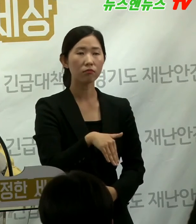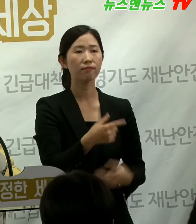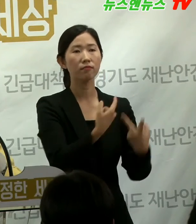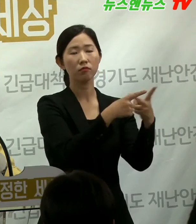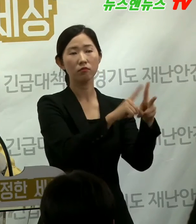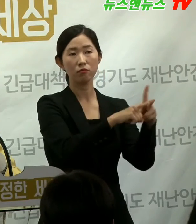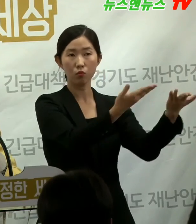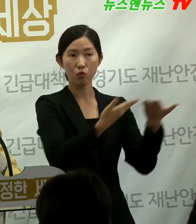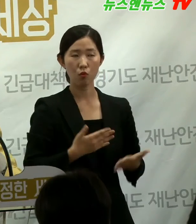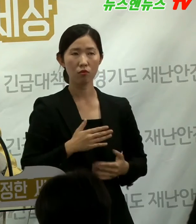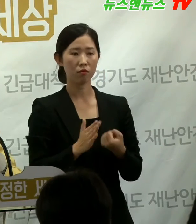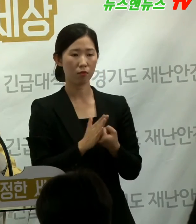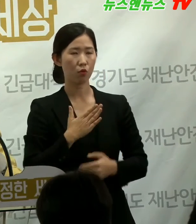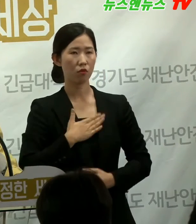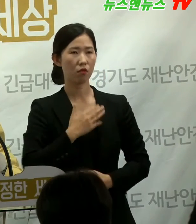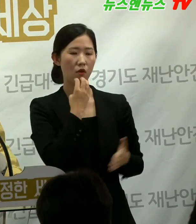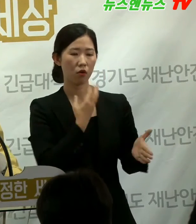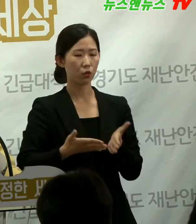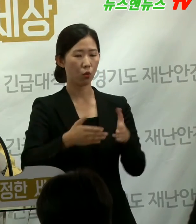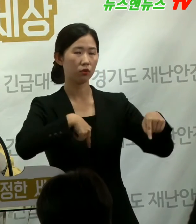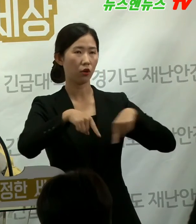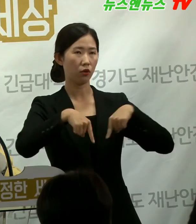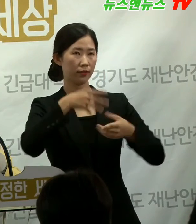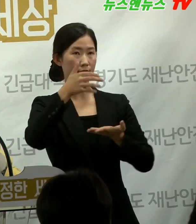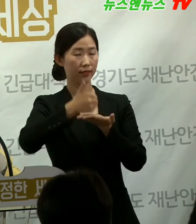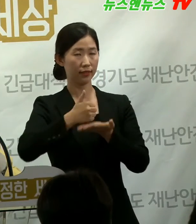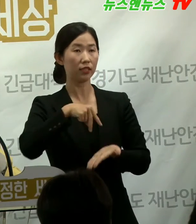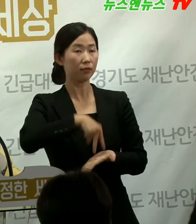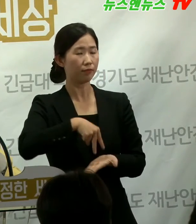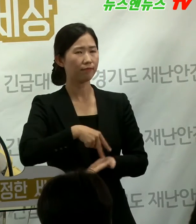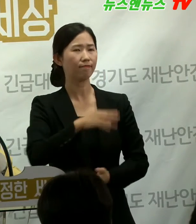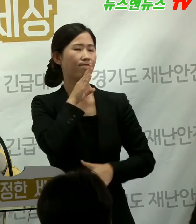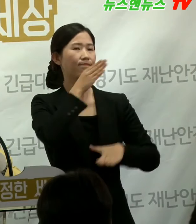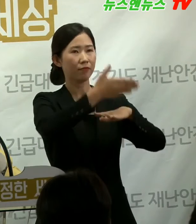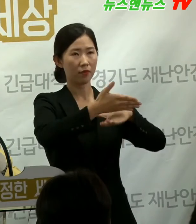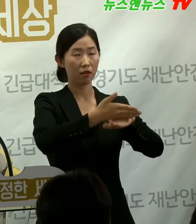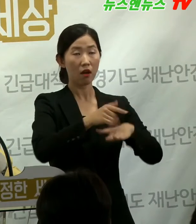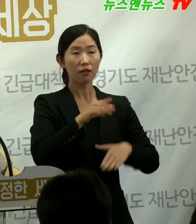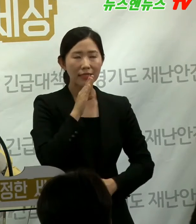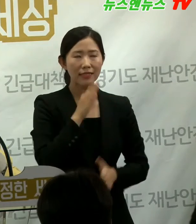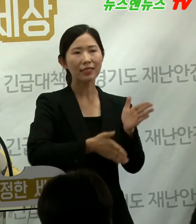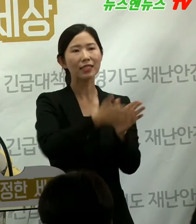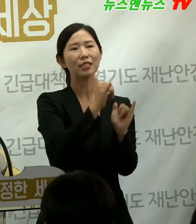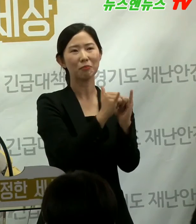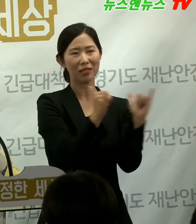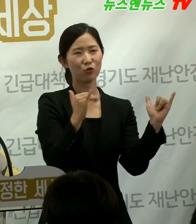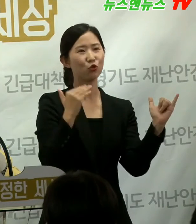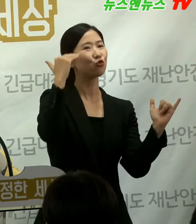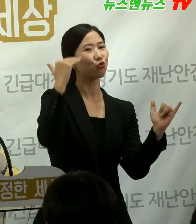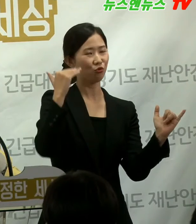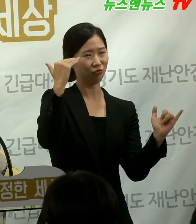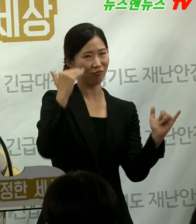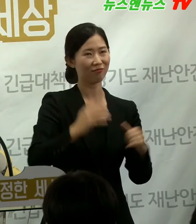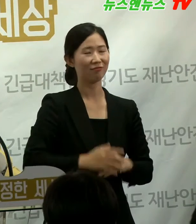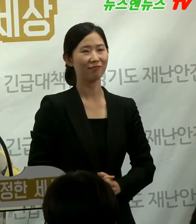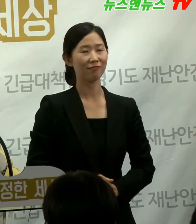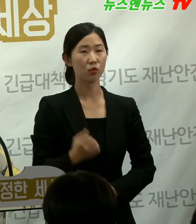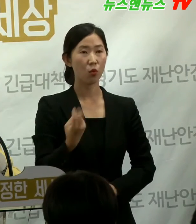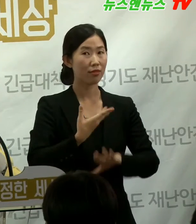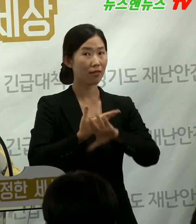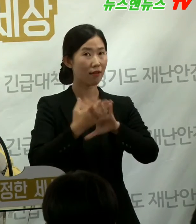책임자로서 감사하게 생각하고요. 그게 우리 사회의 시민적 수준이고 결국 이게 전 세계로부터 이견도